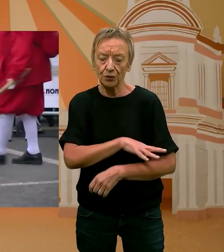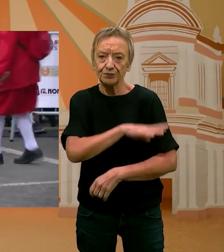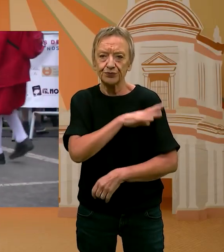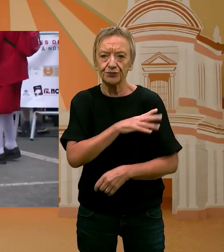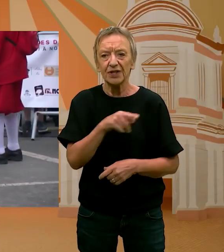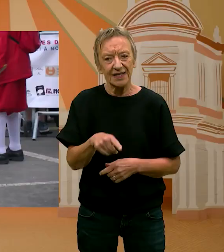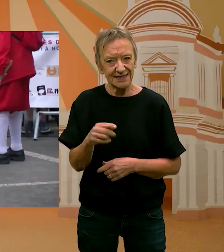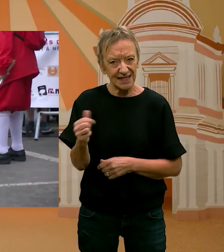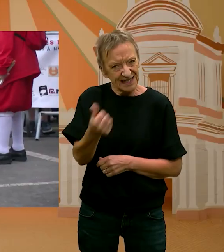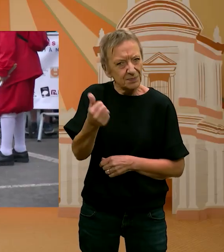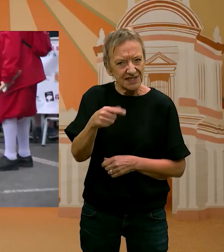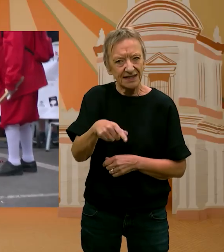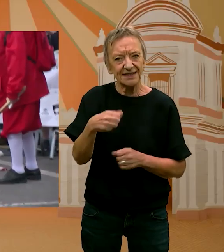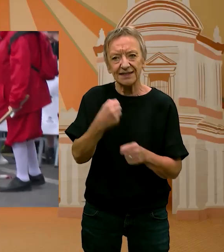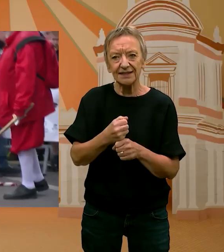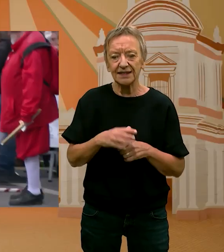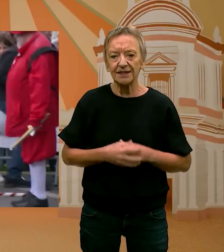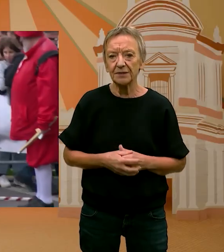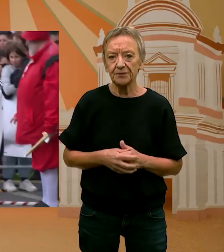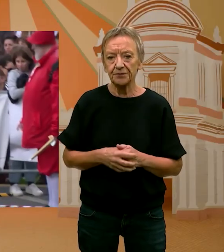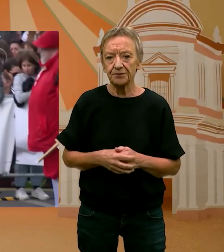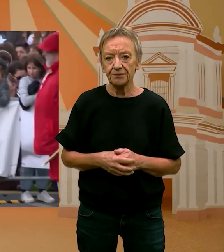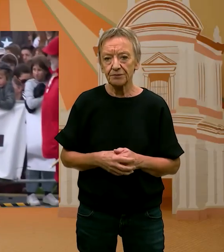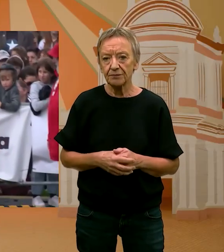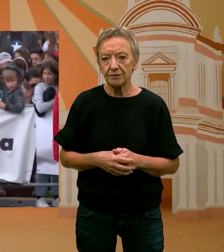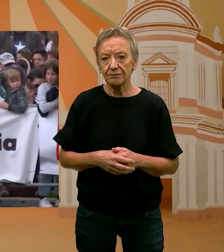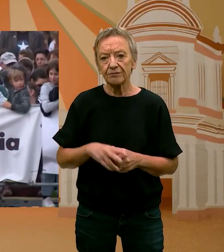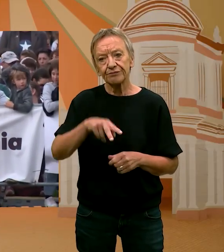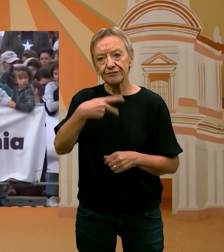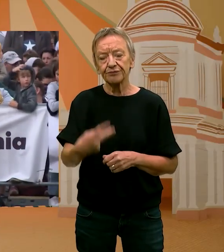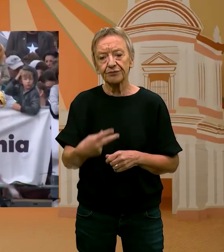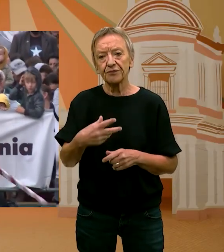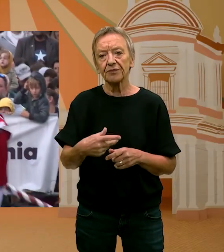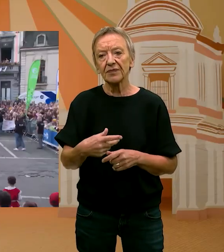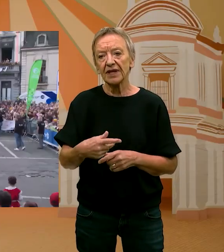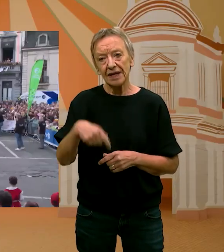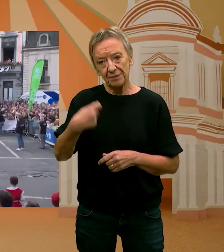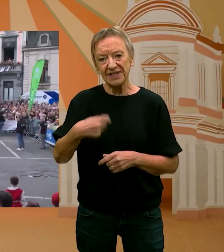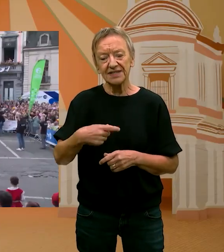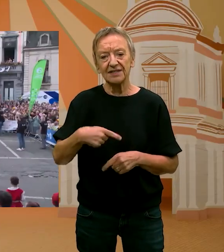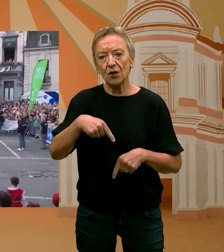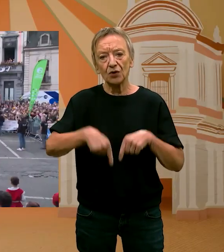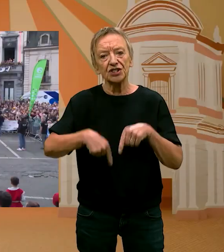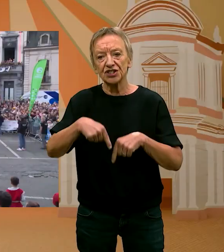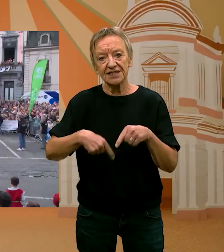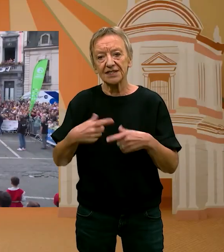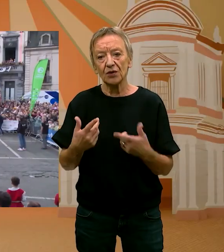Avec une chute? Oui, tout à fait. C'est Fred Gillon, le président des échasseurs, et Jérémy Lefebvre, qui sont quand même deux forces